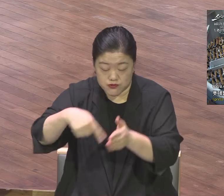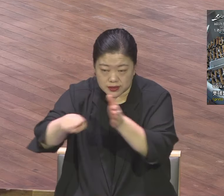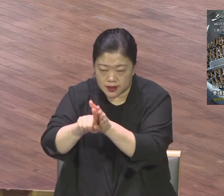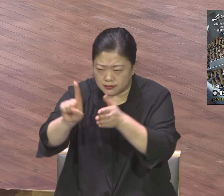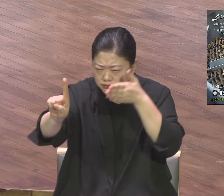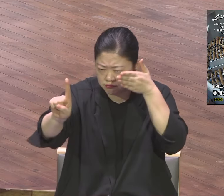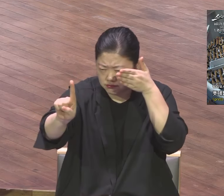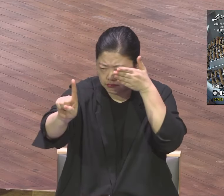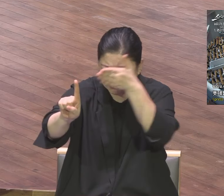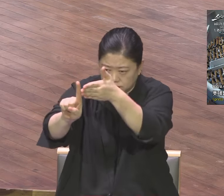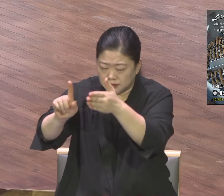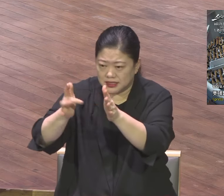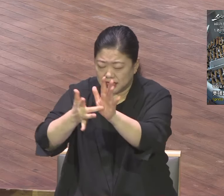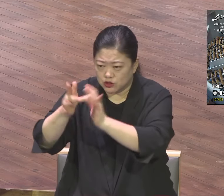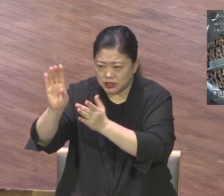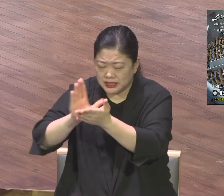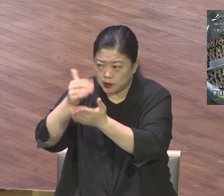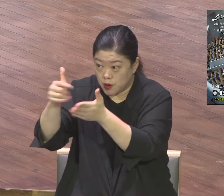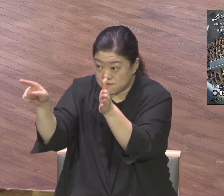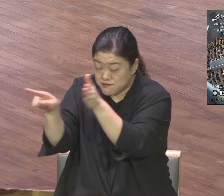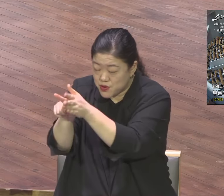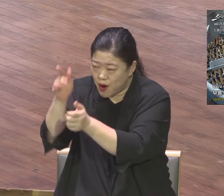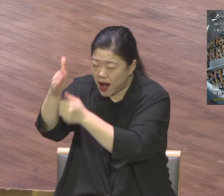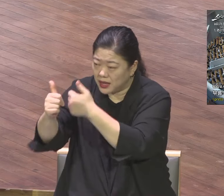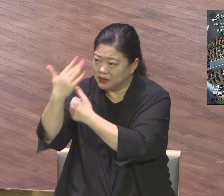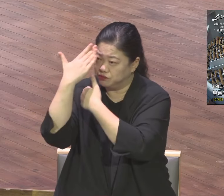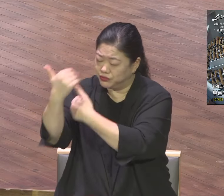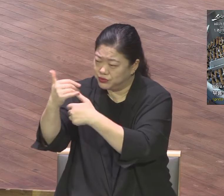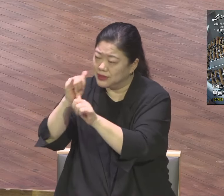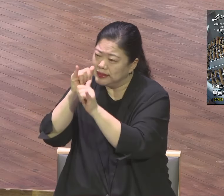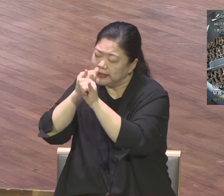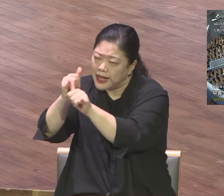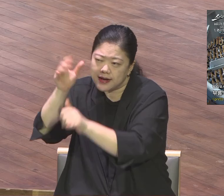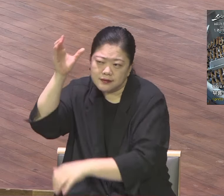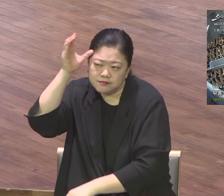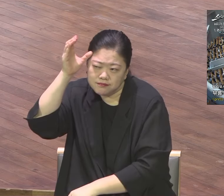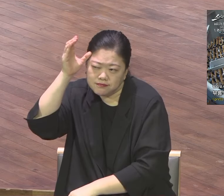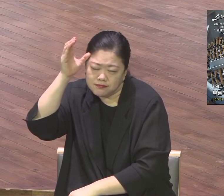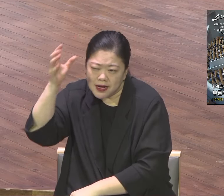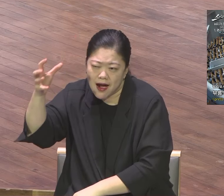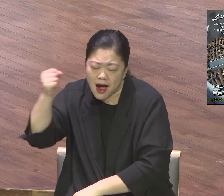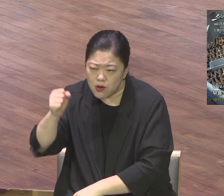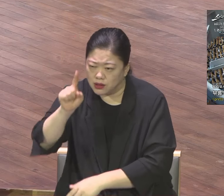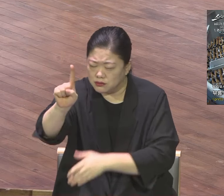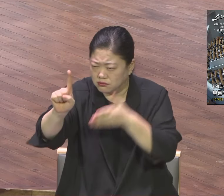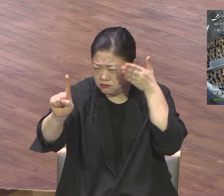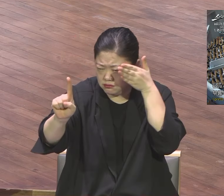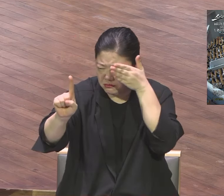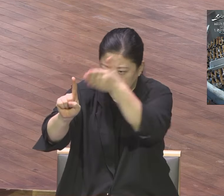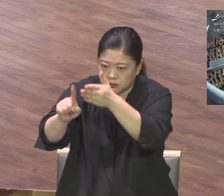향하여 그리스도 예수 안에서 하나님 위에서 부르신 부름의 상을 위하여 뭐요? 달려가노라.